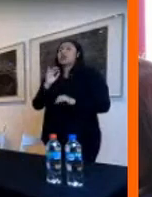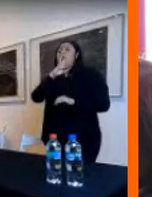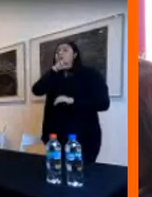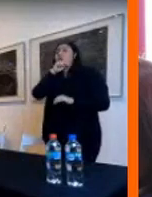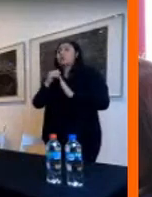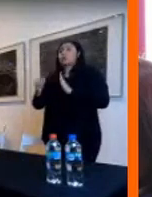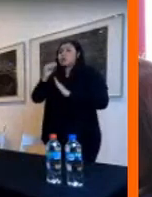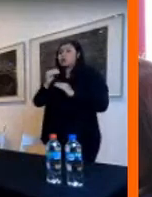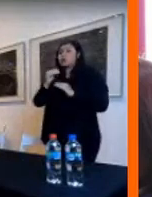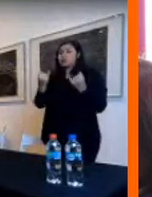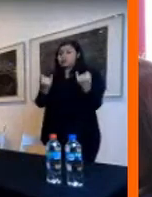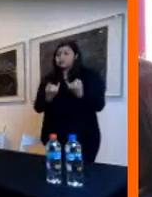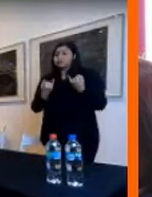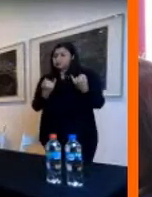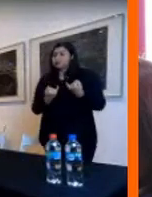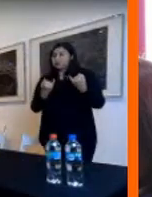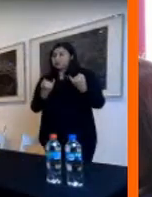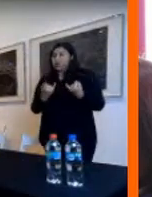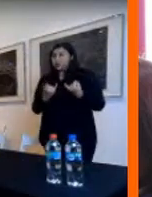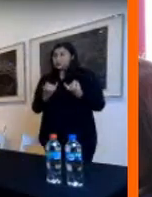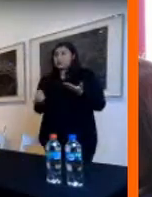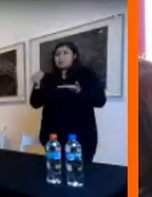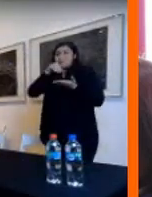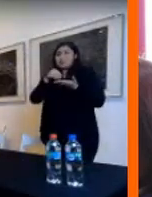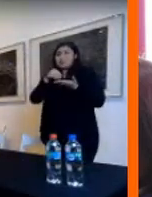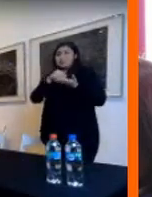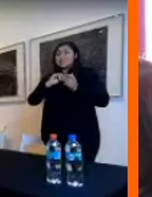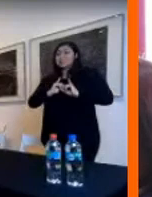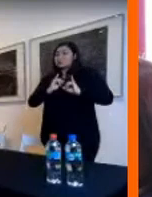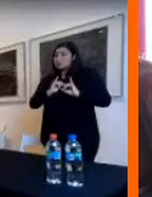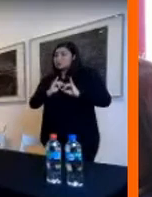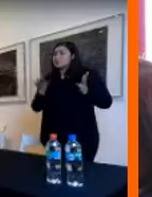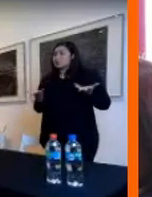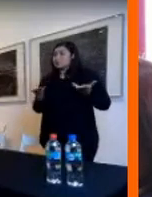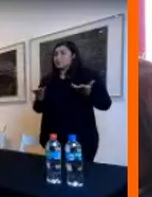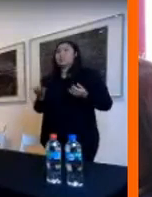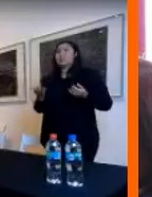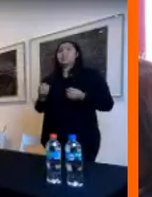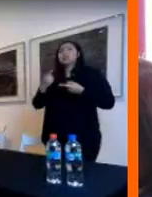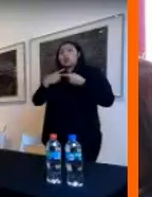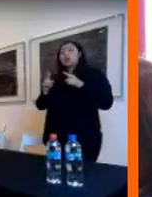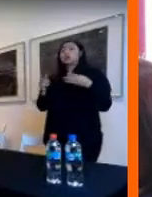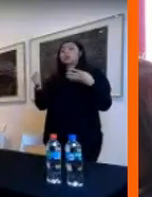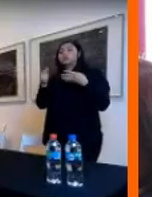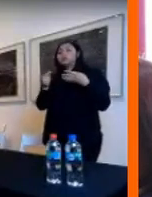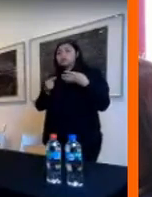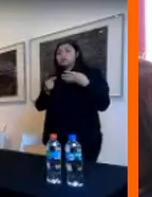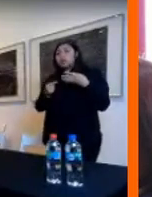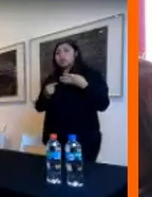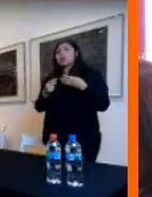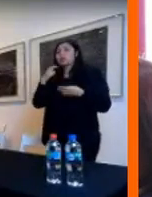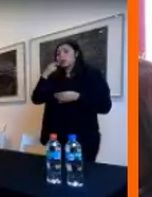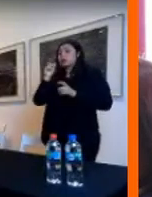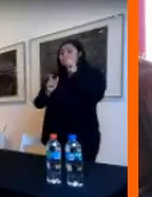a nosotros, entonces se enriquecieron los libretos. Y hay otro factor humano súper interesante, que estas personas que ya estaban recluidas en